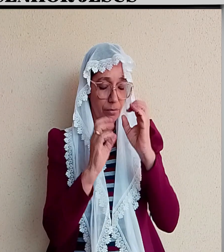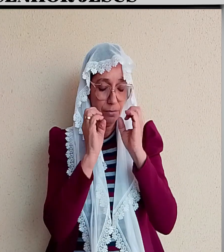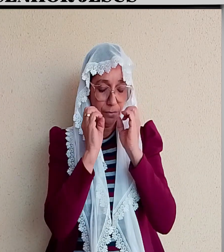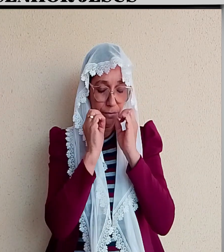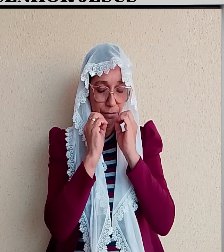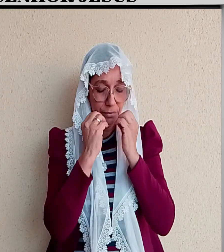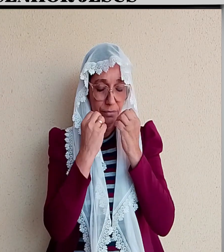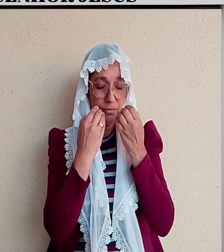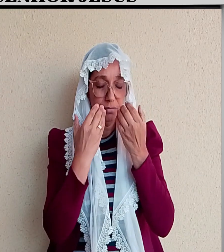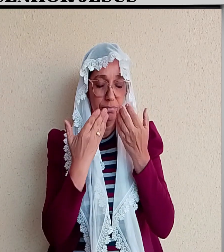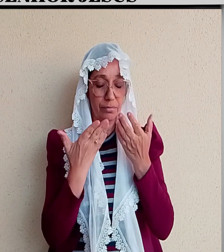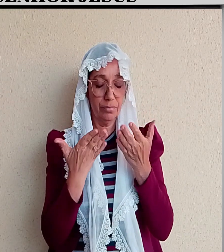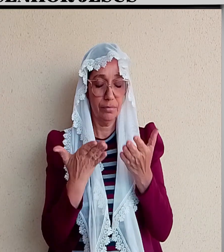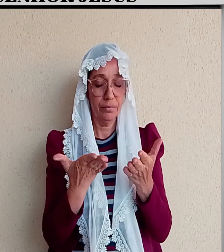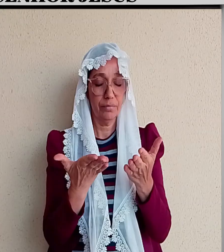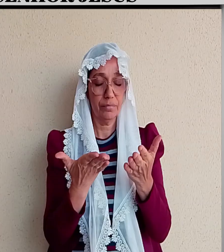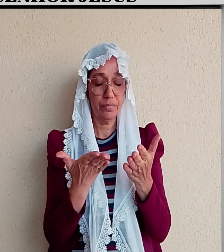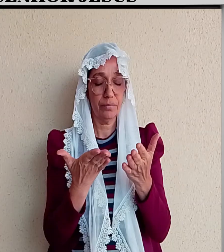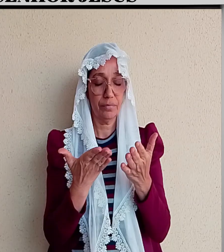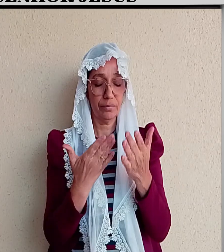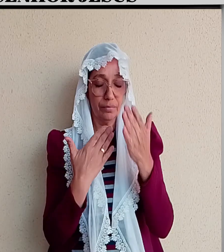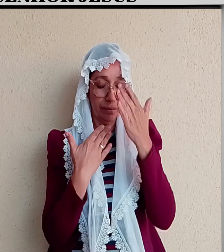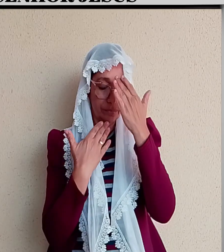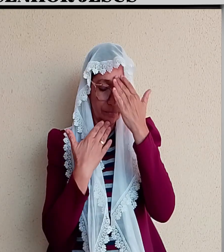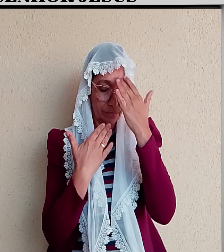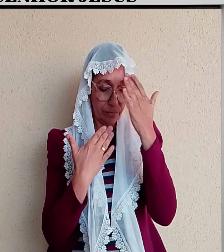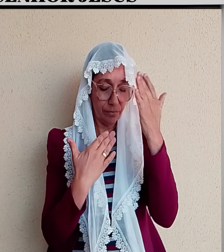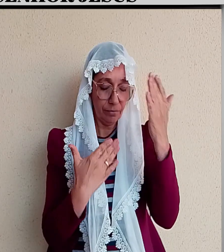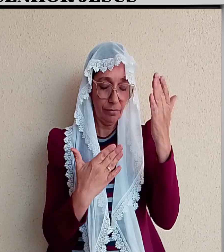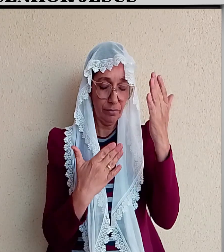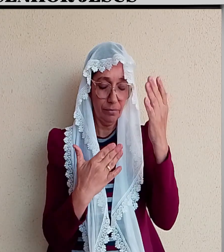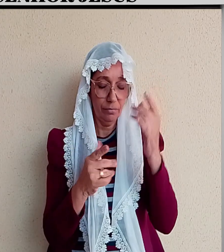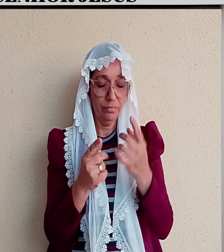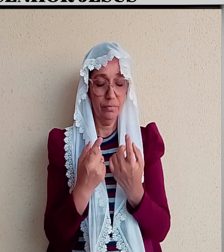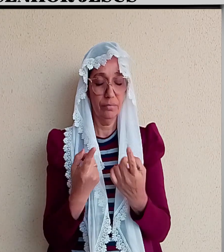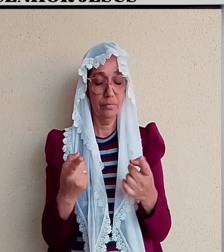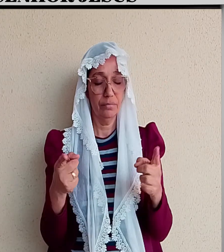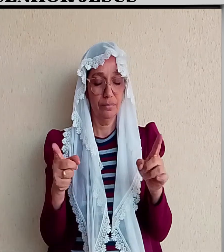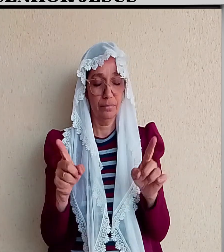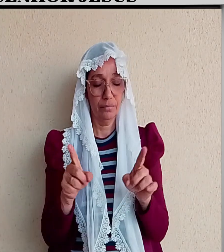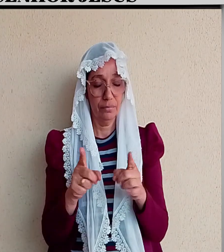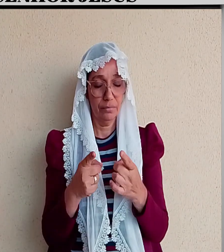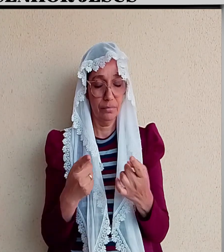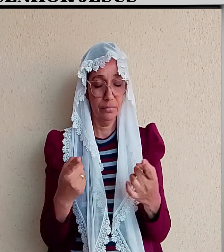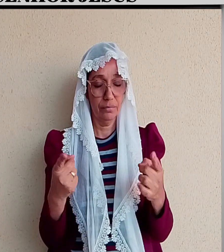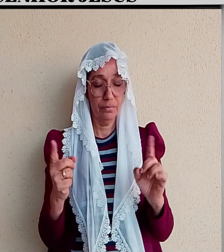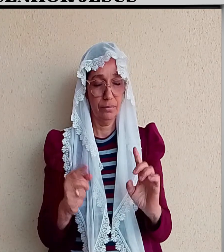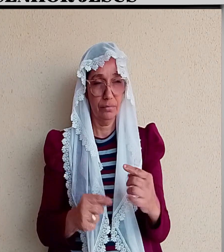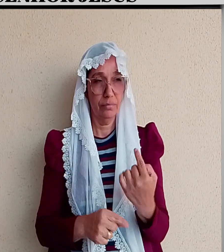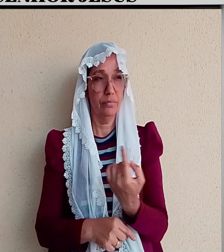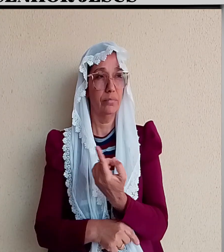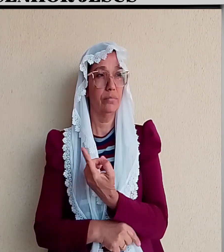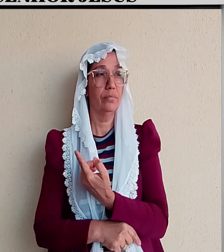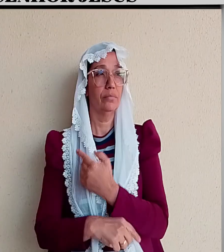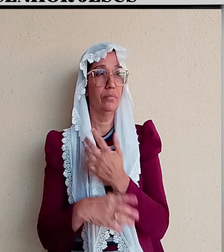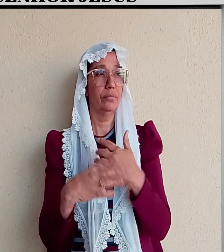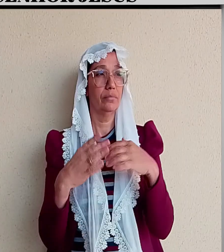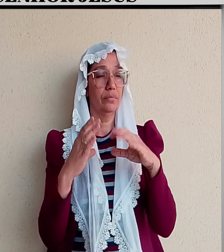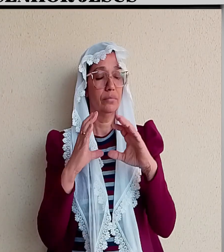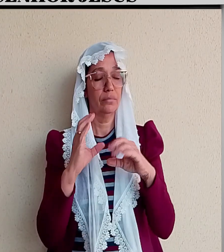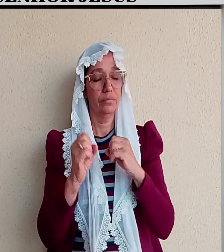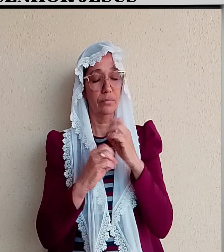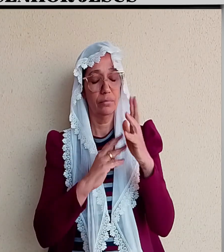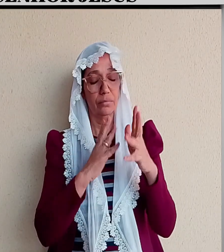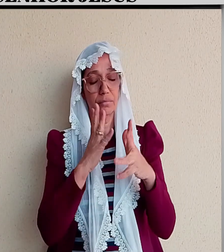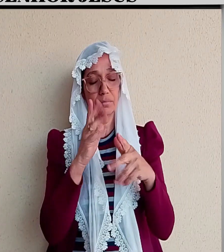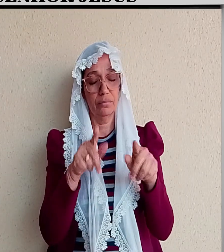Israel, glória, damos Jesus. graças a Ti pelos hinos entoados, Pai. Agradecemos a Ti pelos músicos, pelo organista,